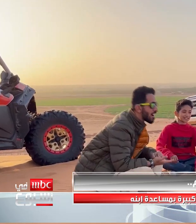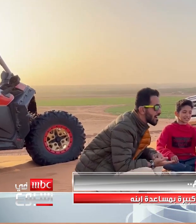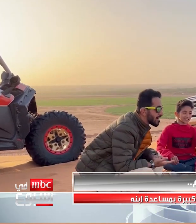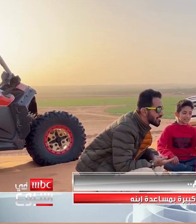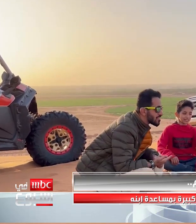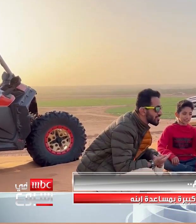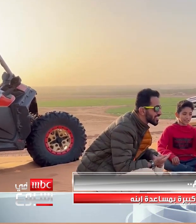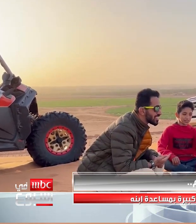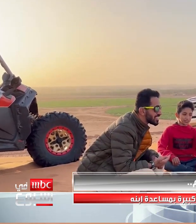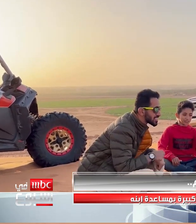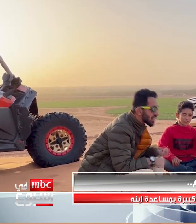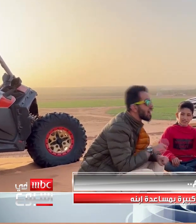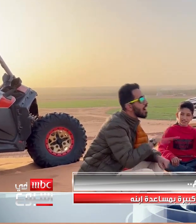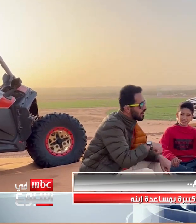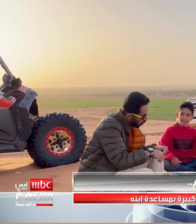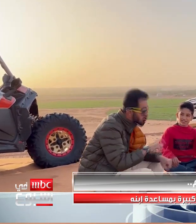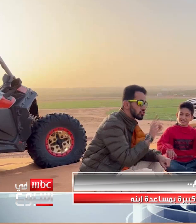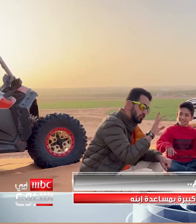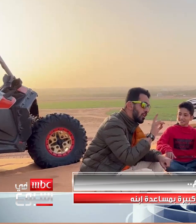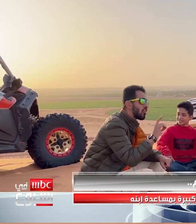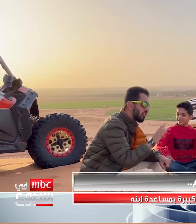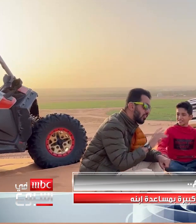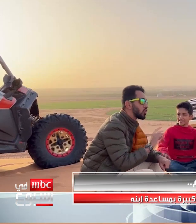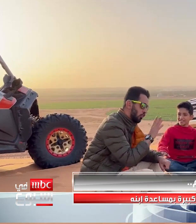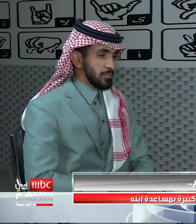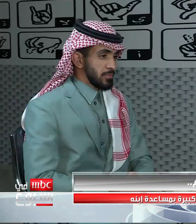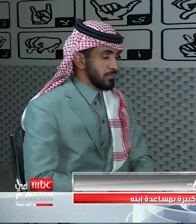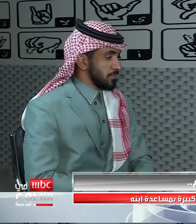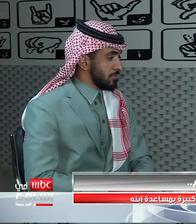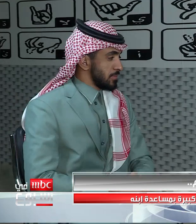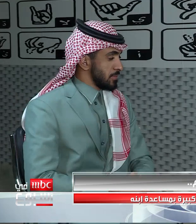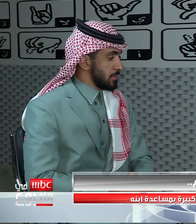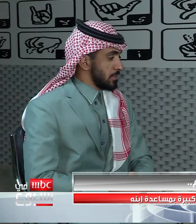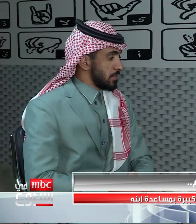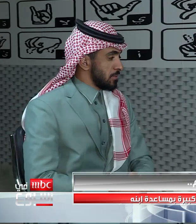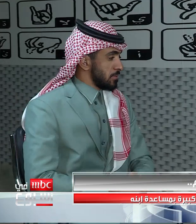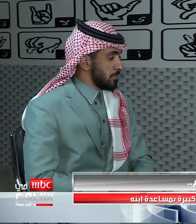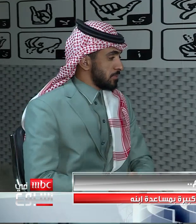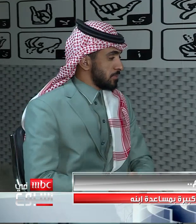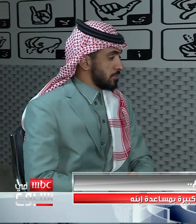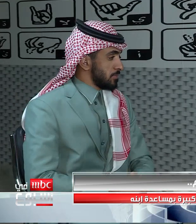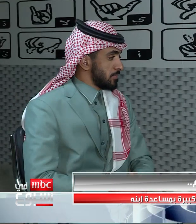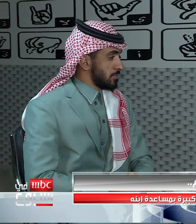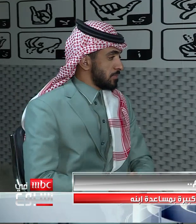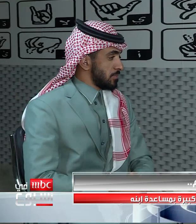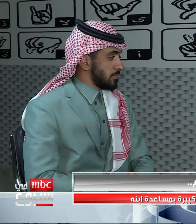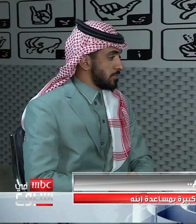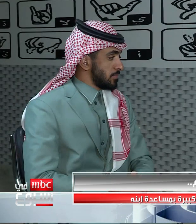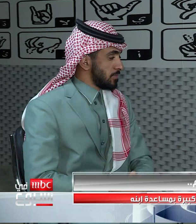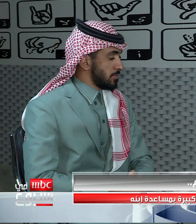زوجة صماء. زين، أنا كنت رايح السوق ترجمهم، ولا أروح لأماكن بعيدة، أنا